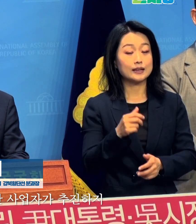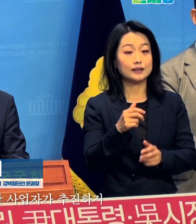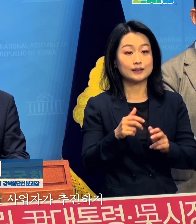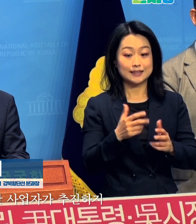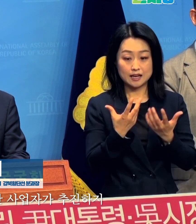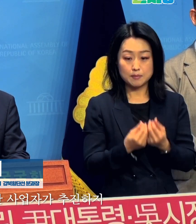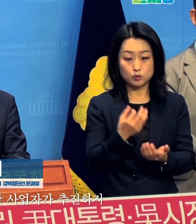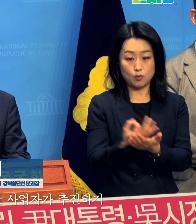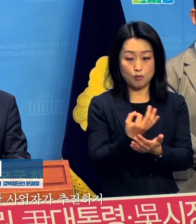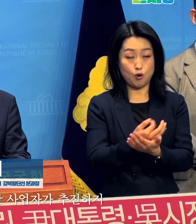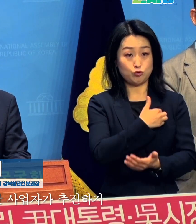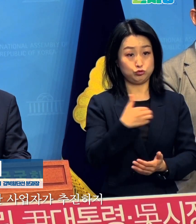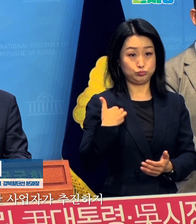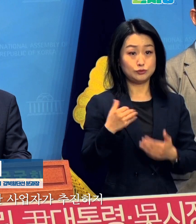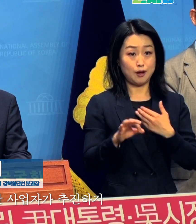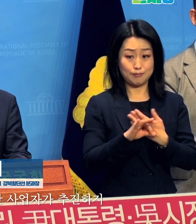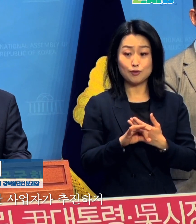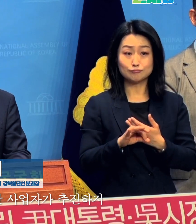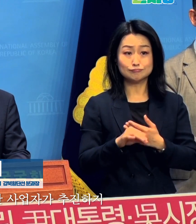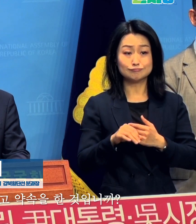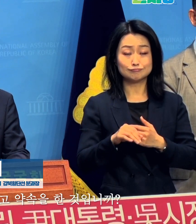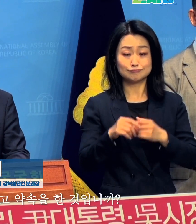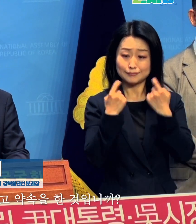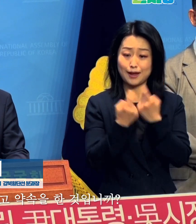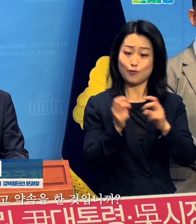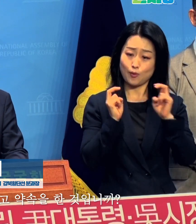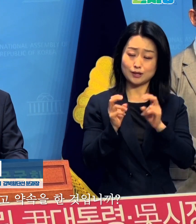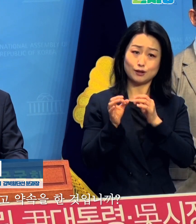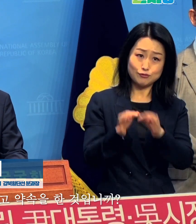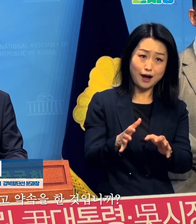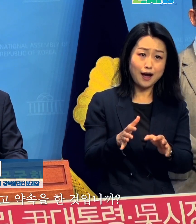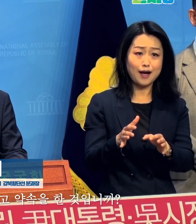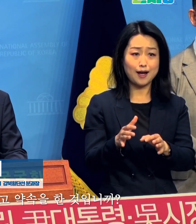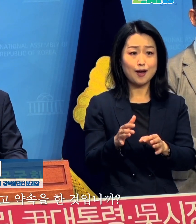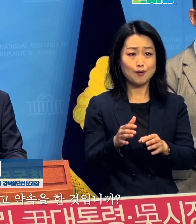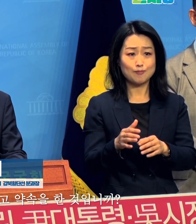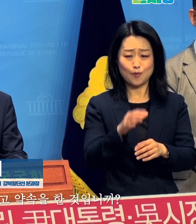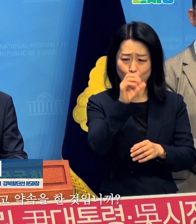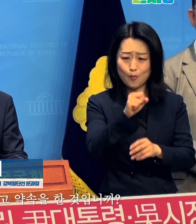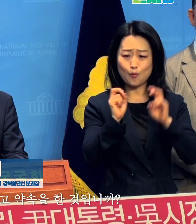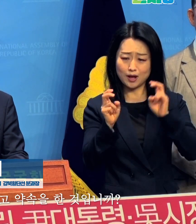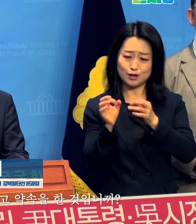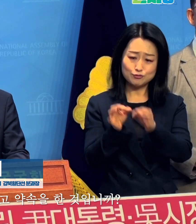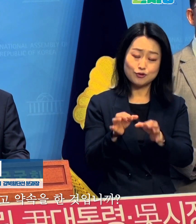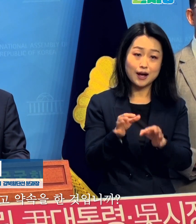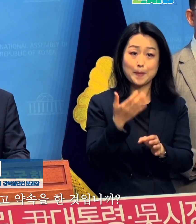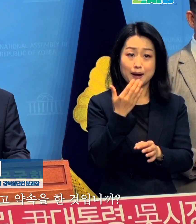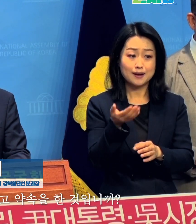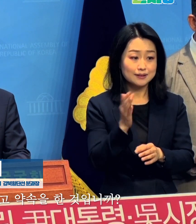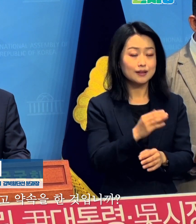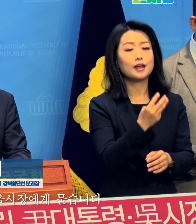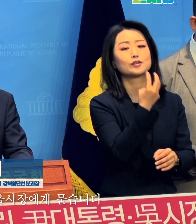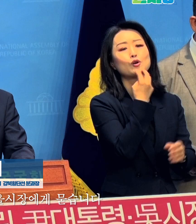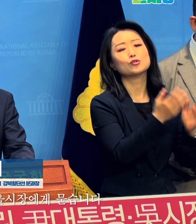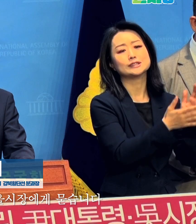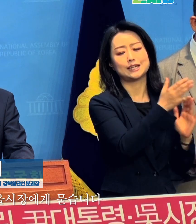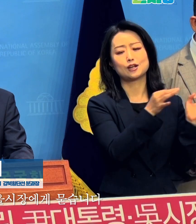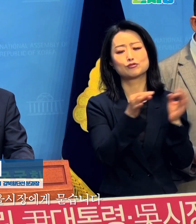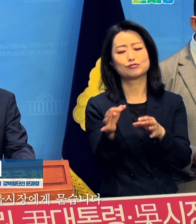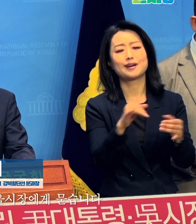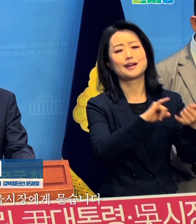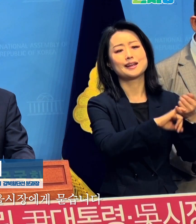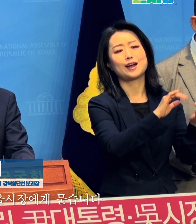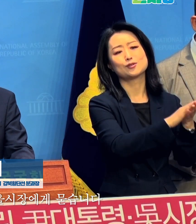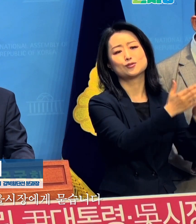있으면 민자로 민간 사업자가 추진하지 왜 서울시 재정으로 추진하겠다고 약속을 한 것입니까? 윤석열